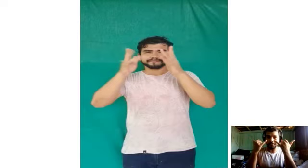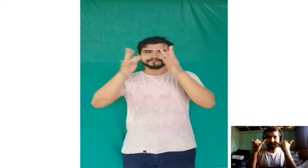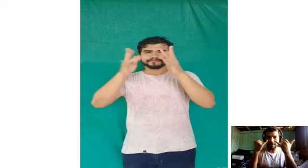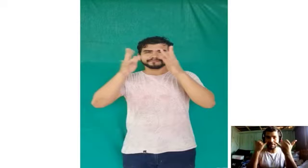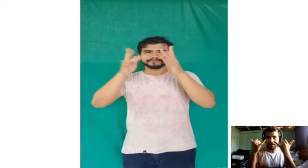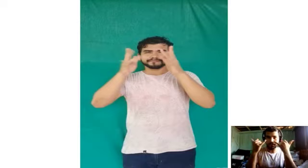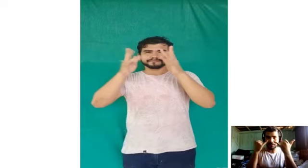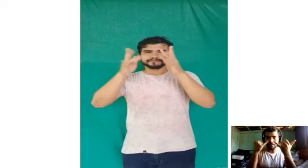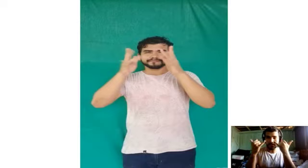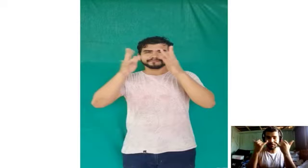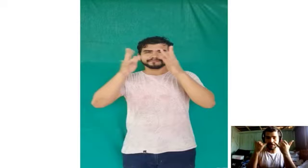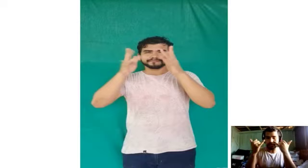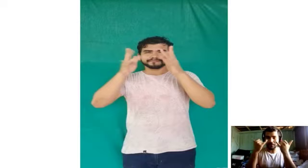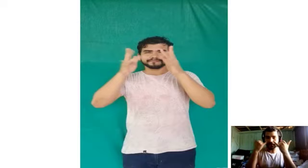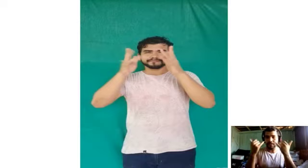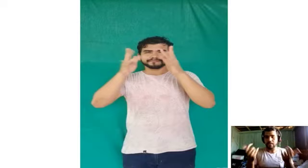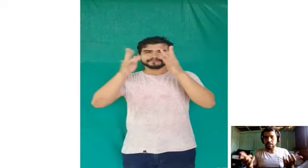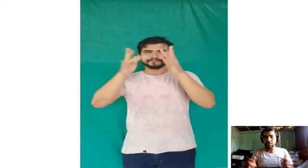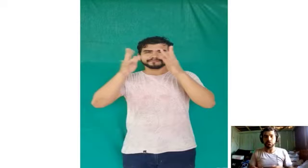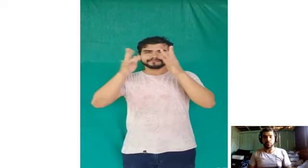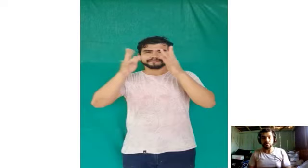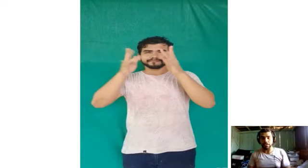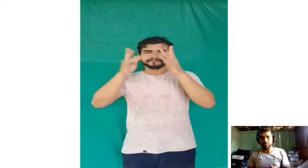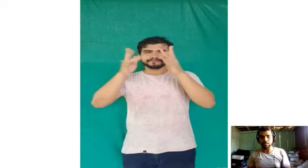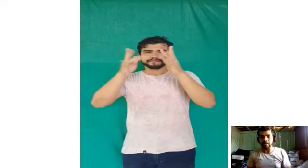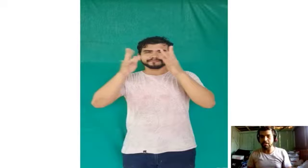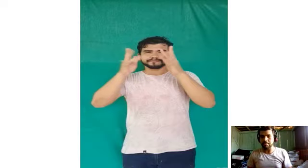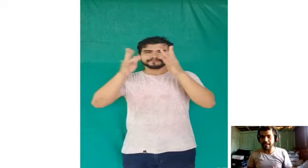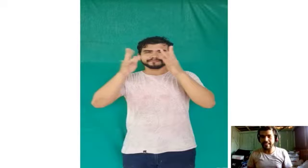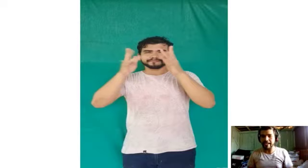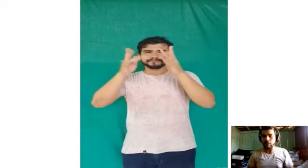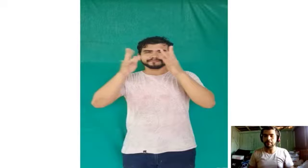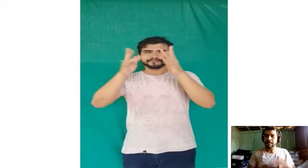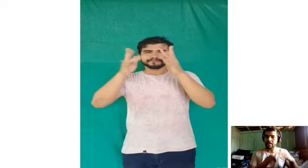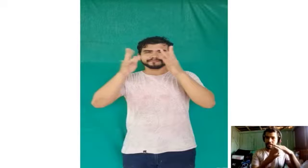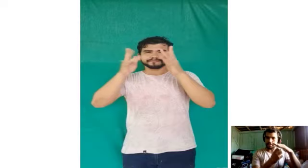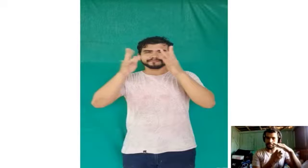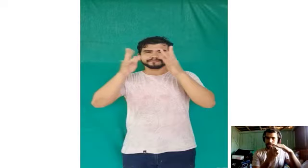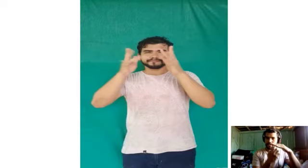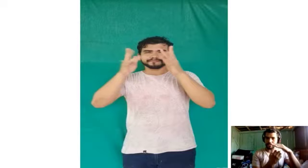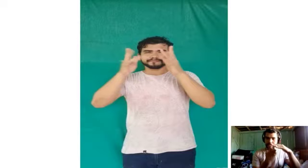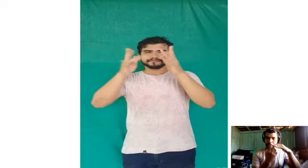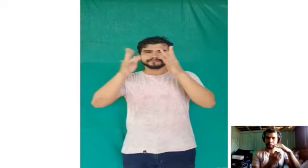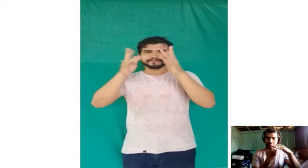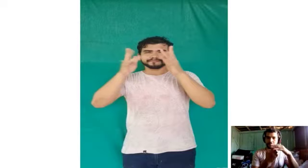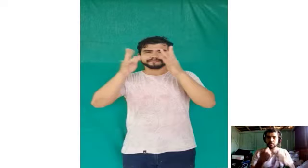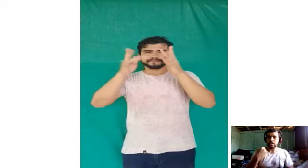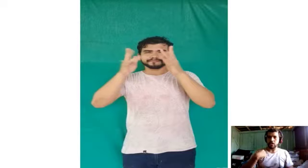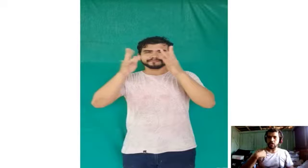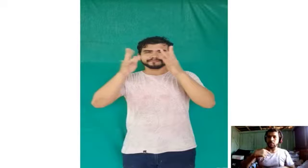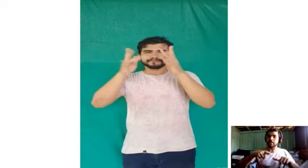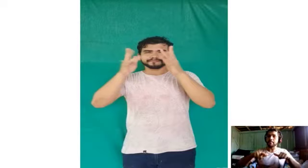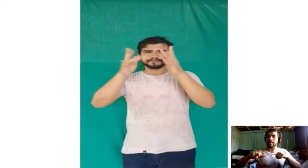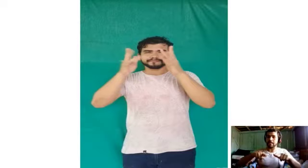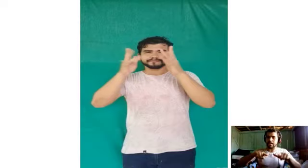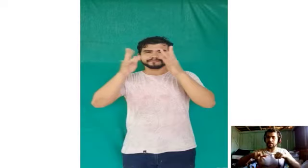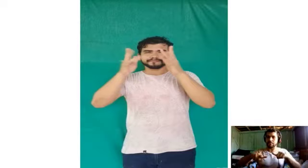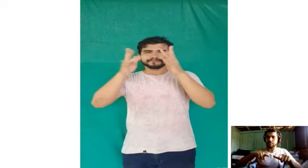mindinho, uma indo, uma voltando. De novo, desde o início para a gente pegar legal. Na empresa,